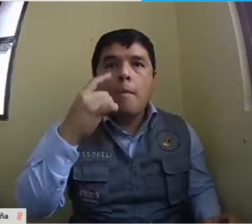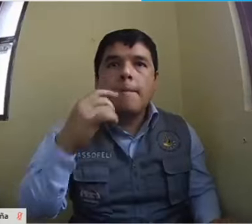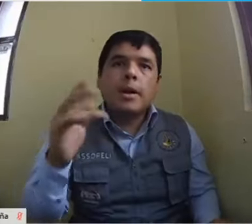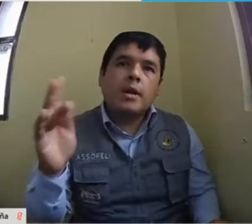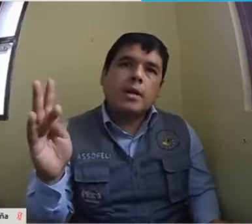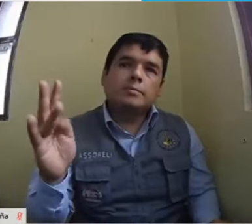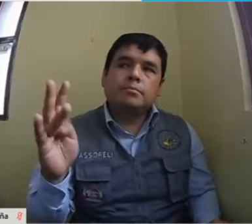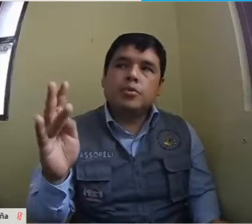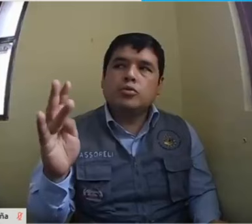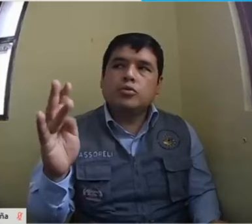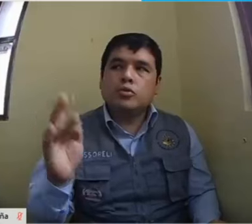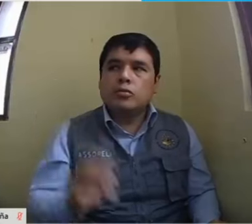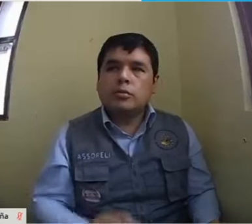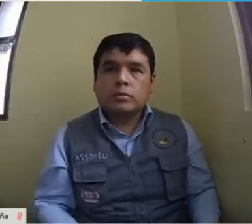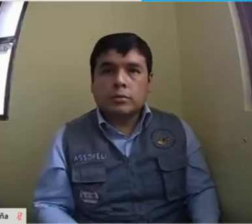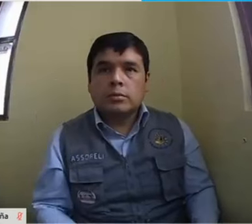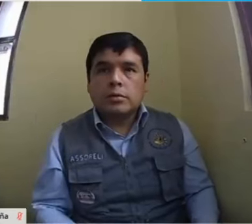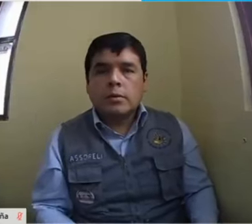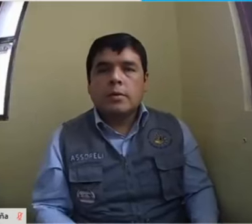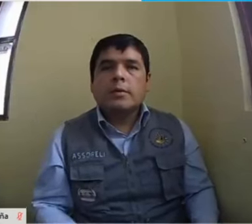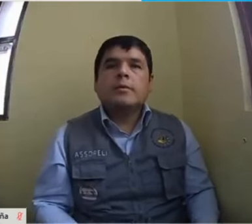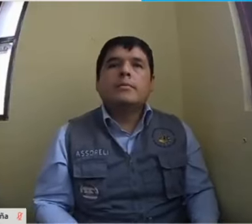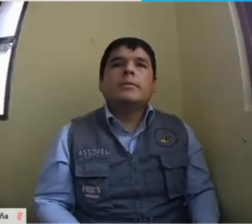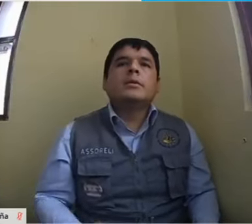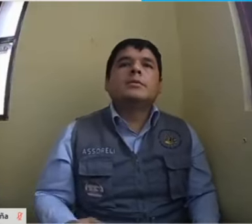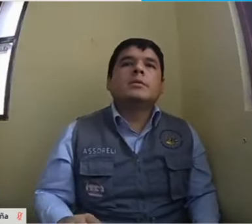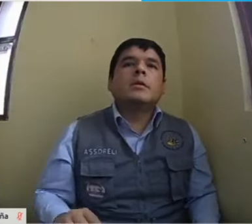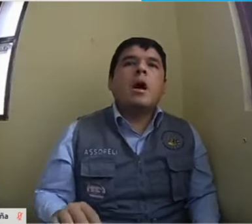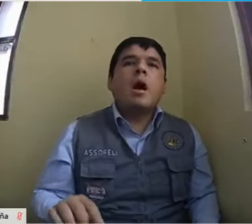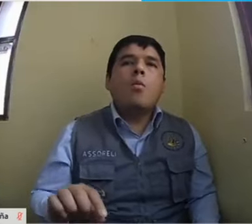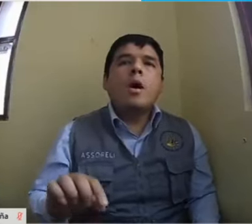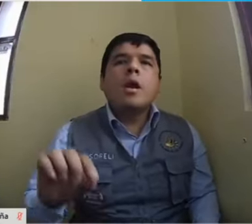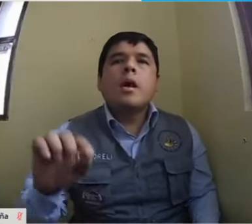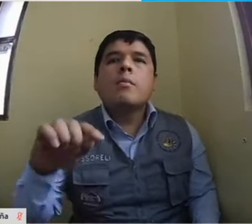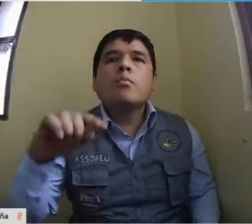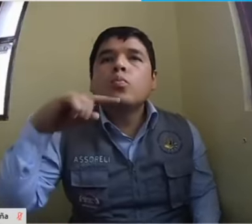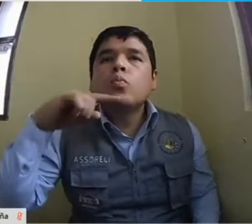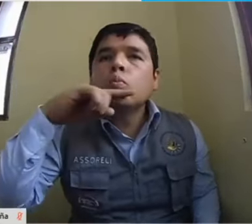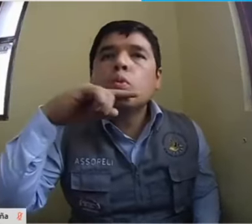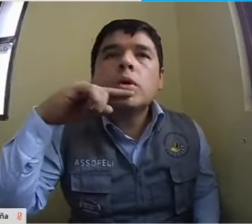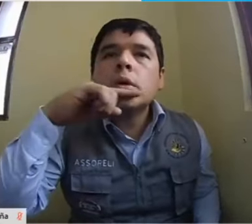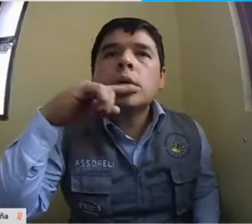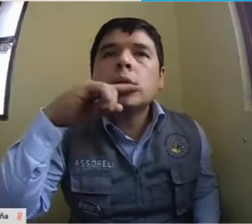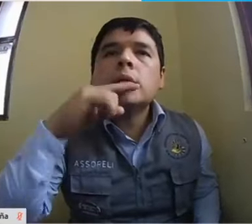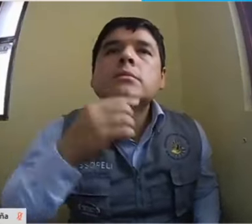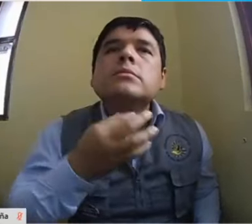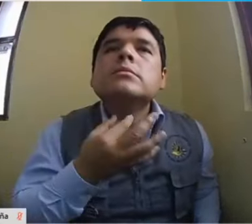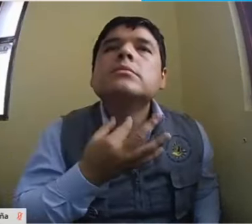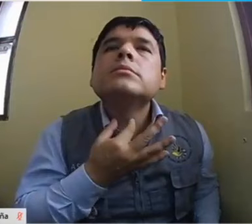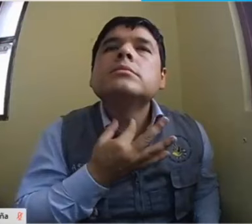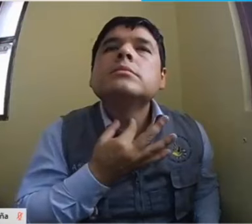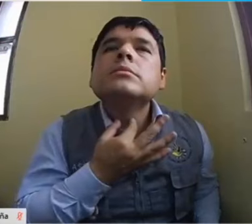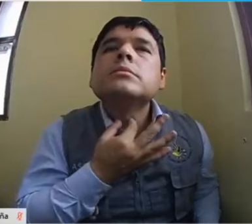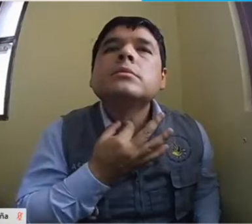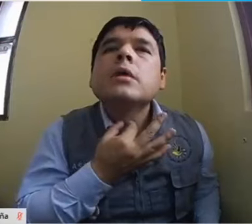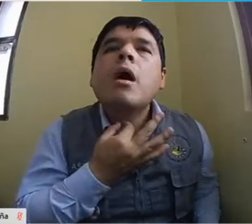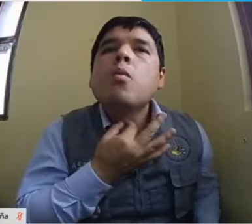Esposo, la seña de hombre, igual tocando el anillo, poniéndose el anillo, esposo. Abuela,